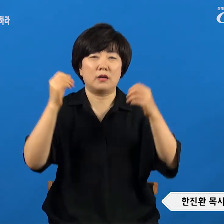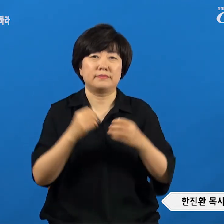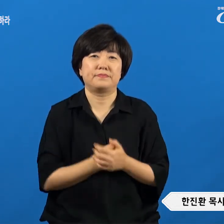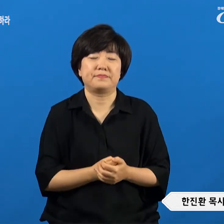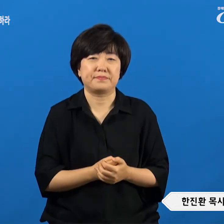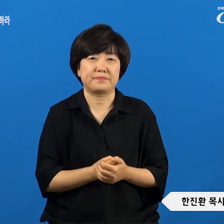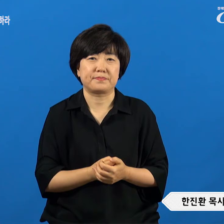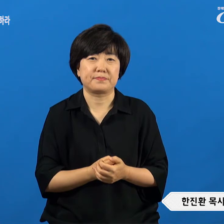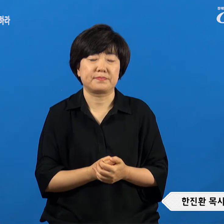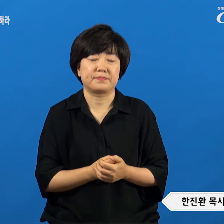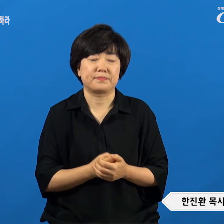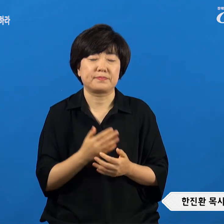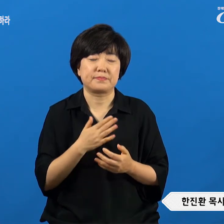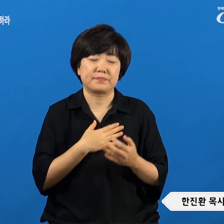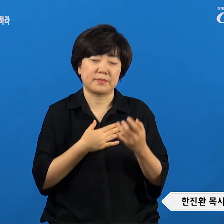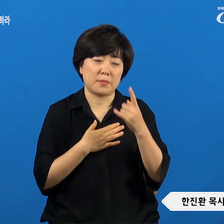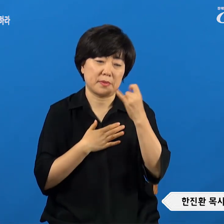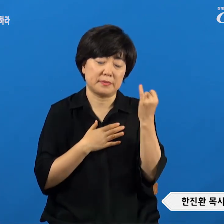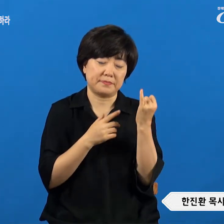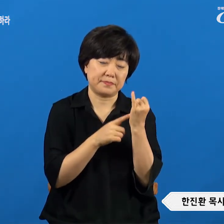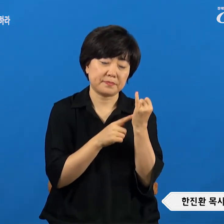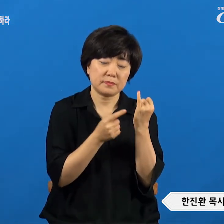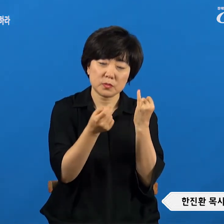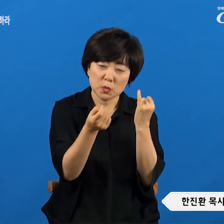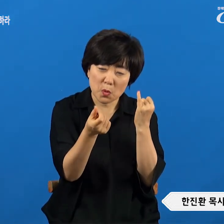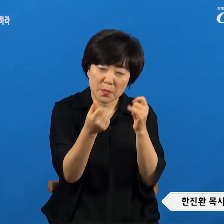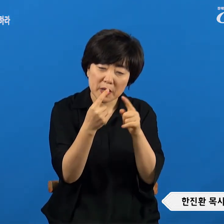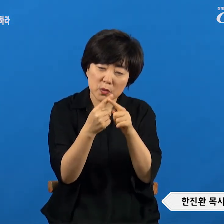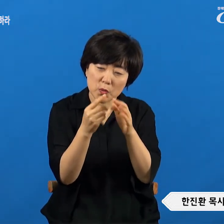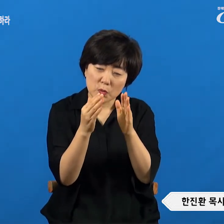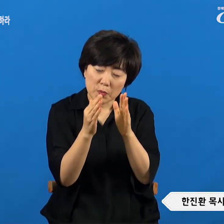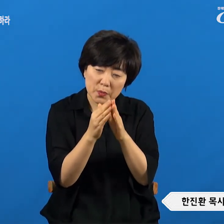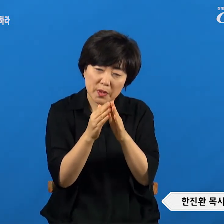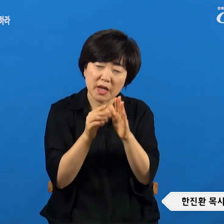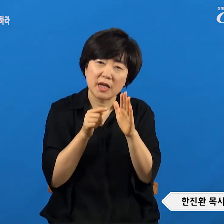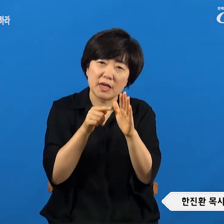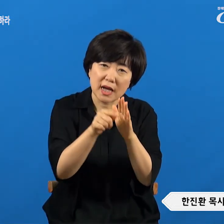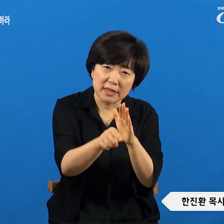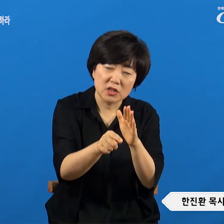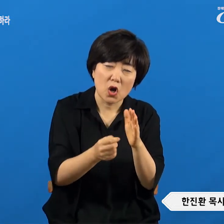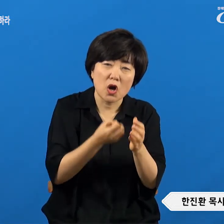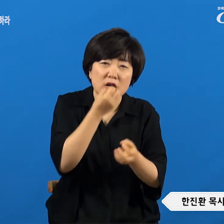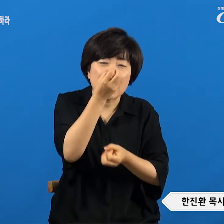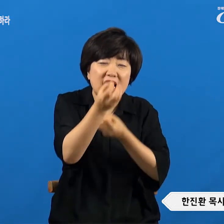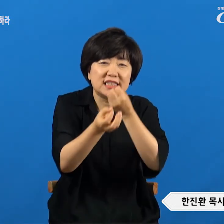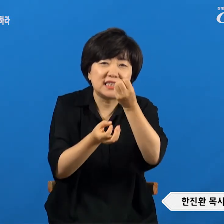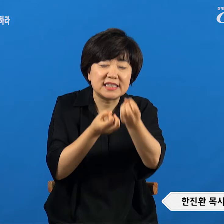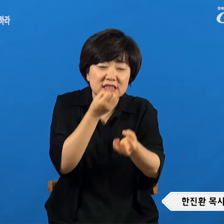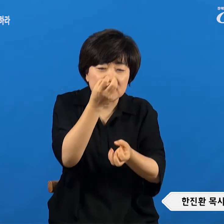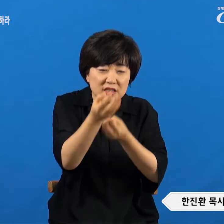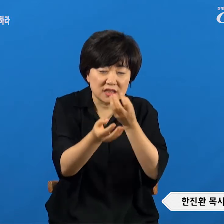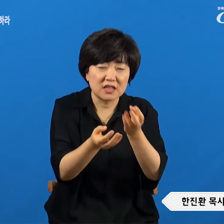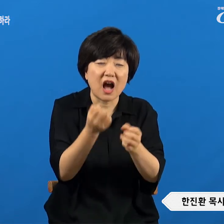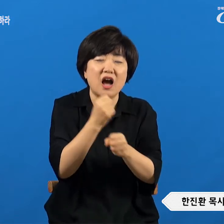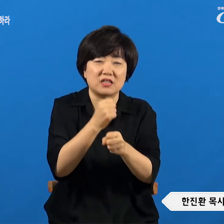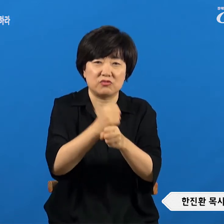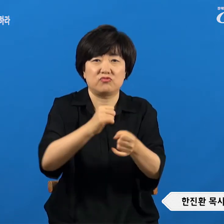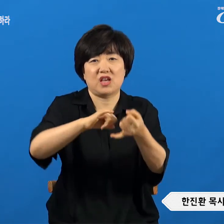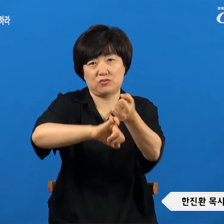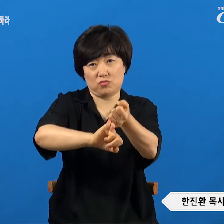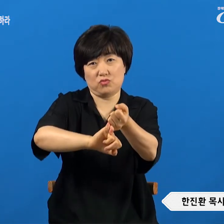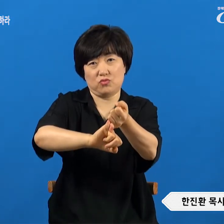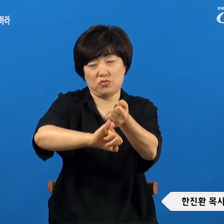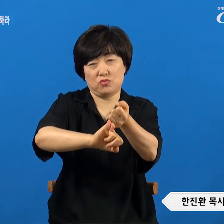그런데 자기가 어느 조그마한 교회에 가서 간증 집회를 하기로 약속한 그 날짜가 다가왔습니다.